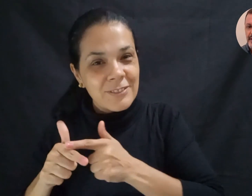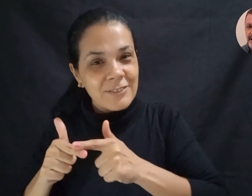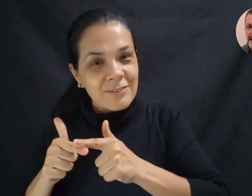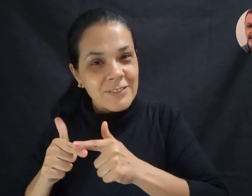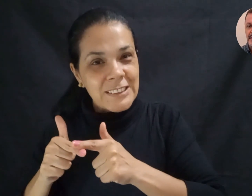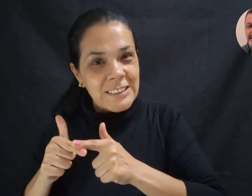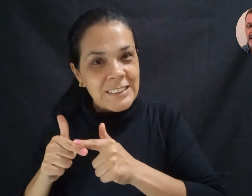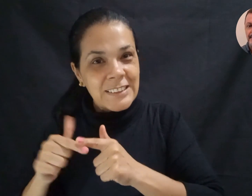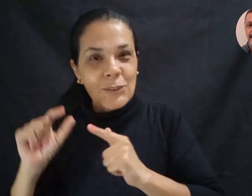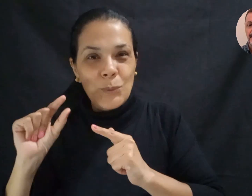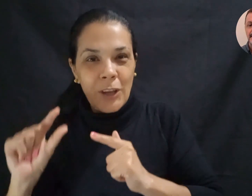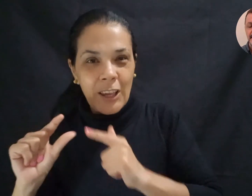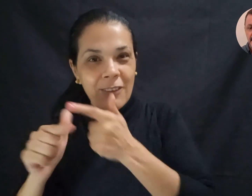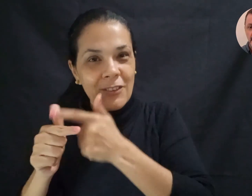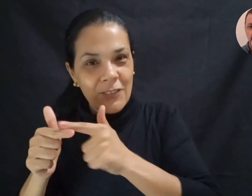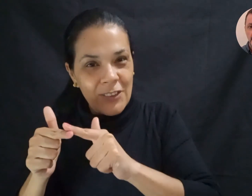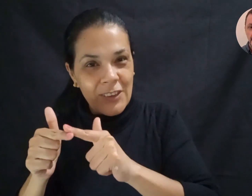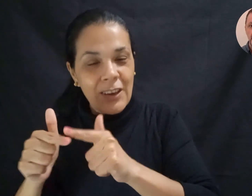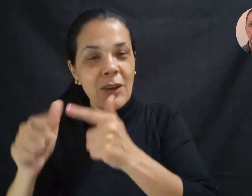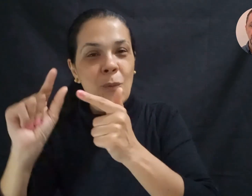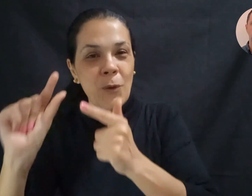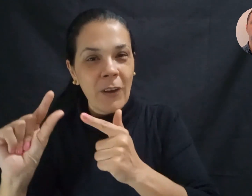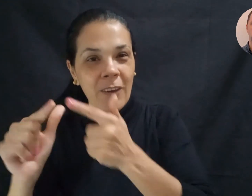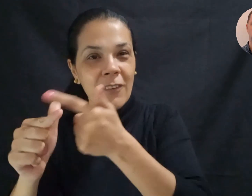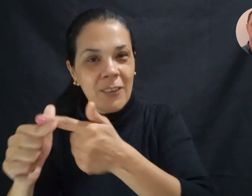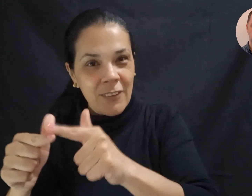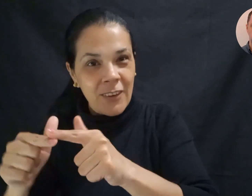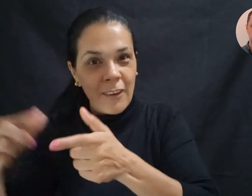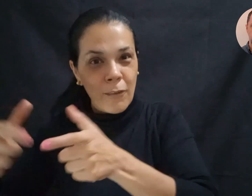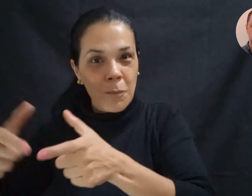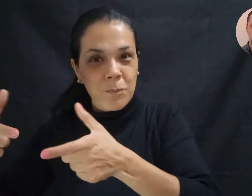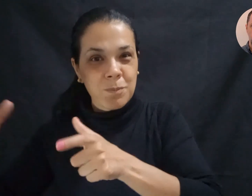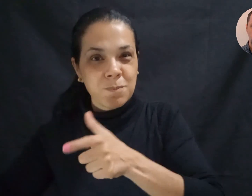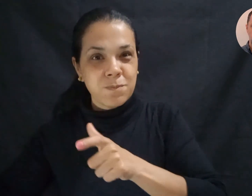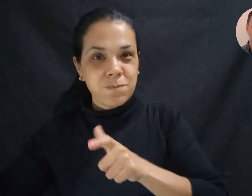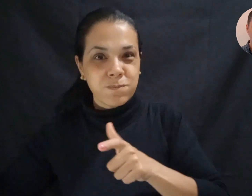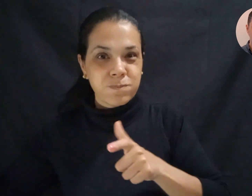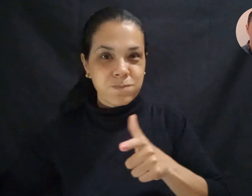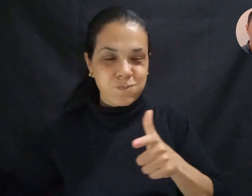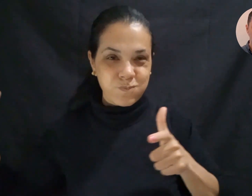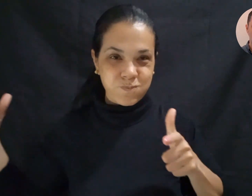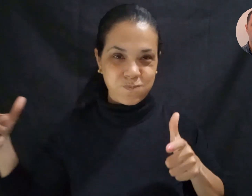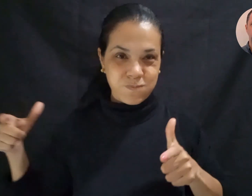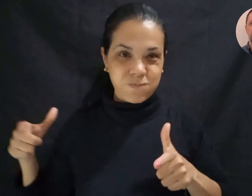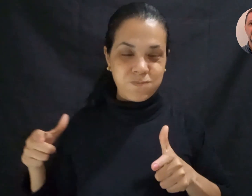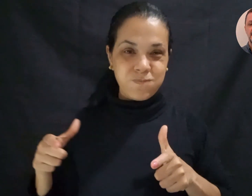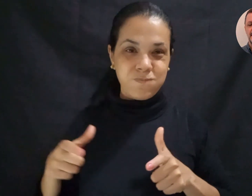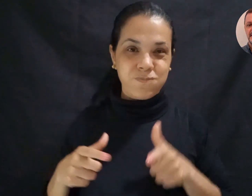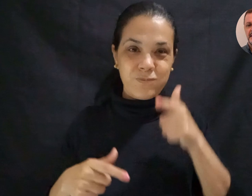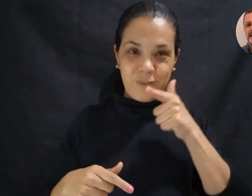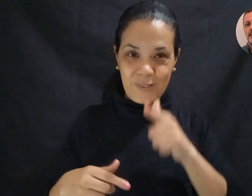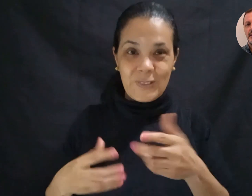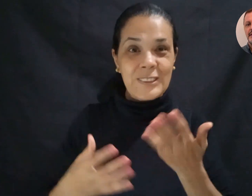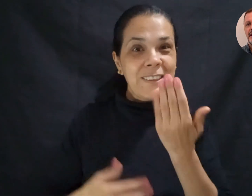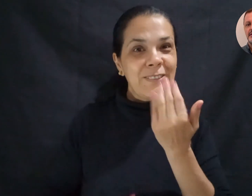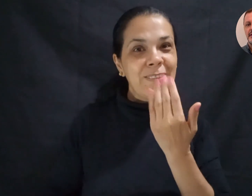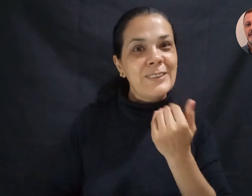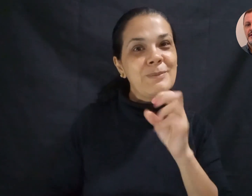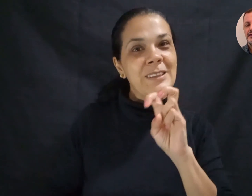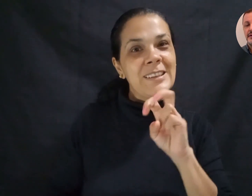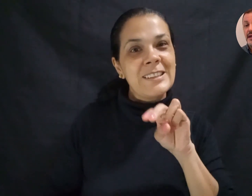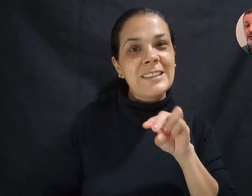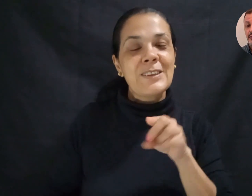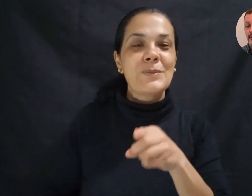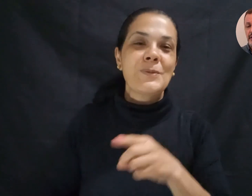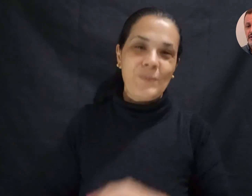bastante para alimentar 5.000 pessoas. Essa passagem é muito representativa dessa tranquilidade que